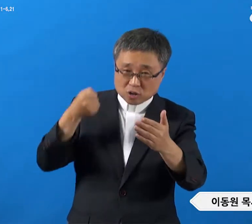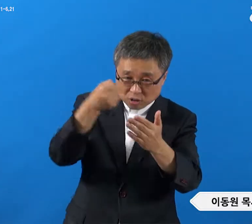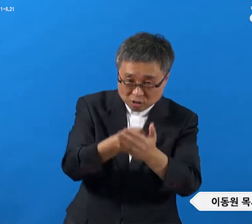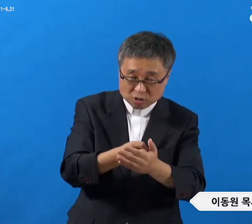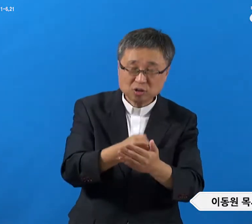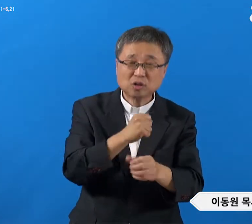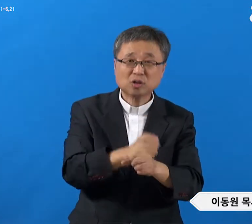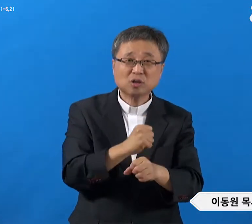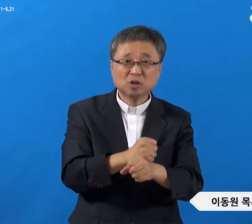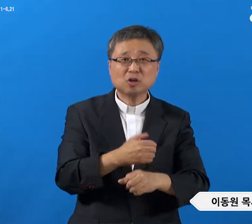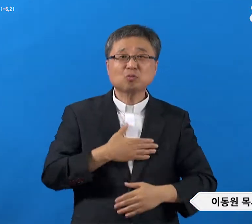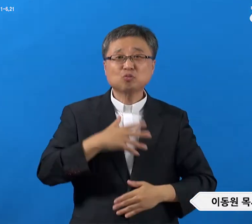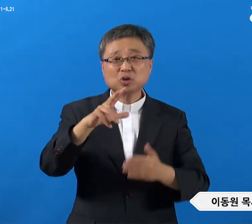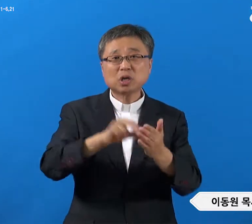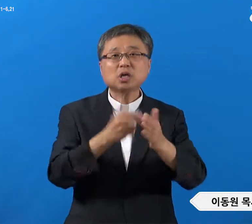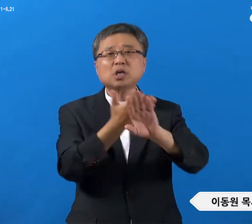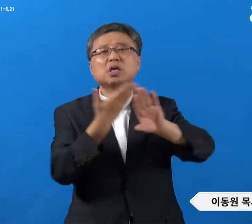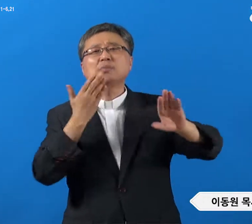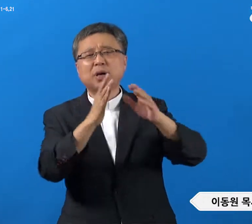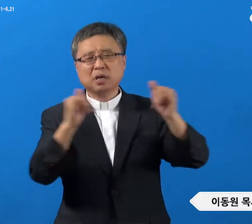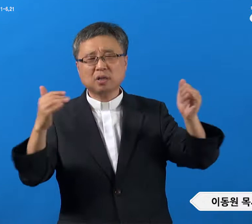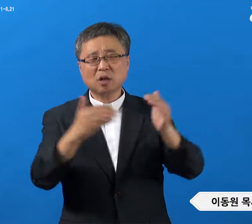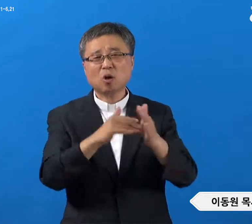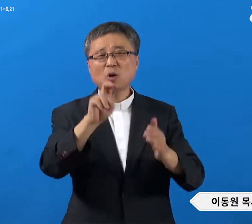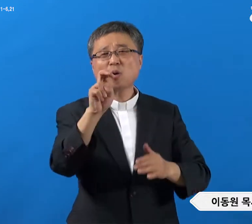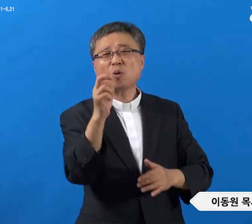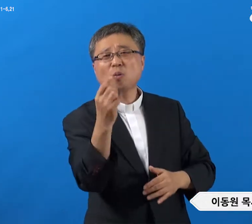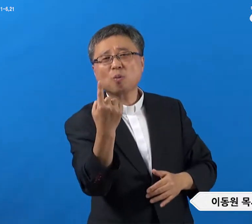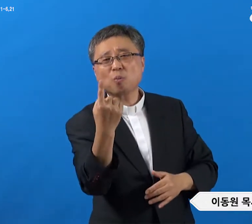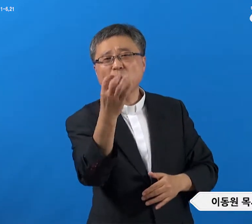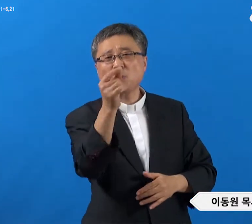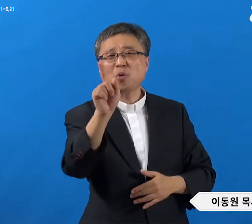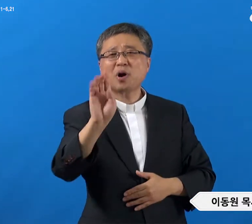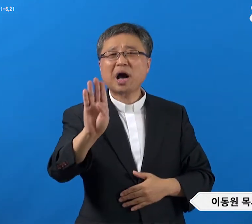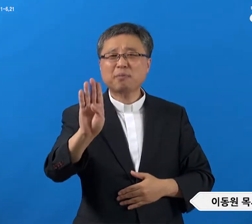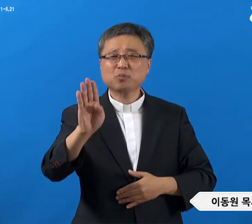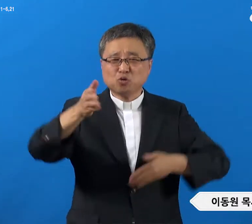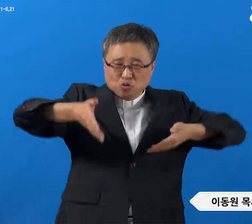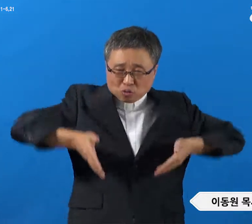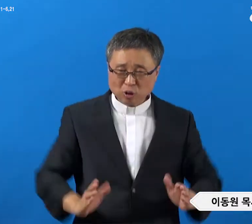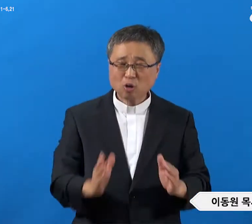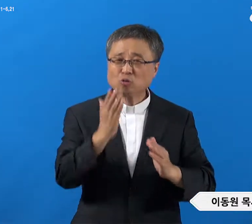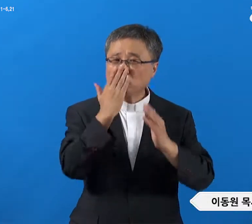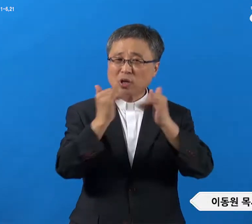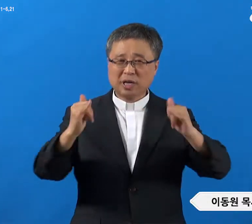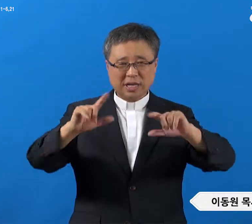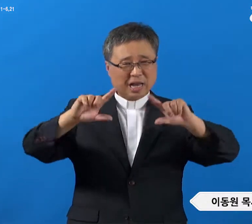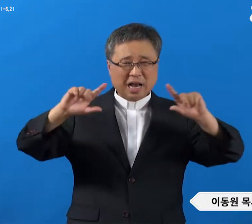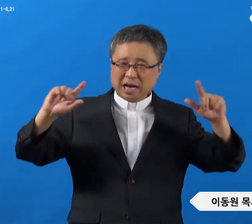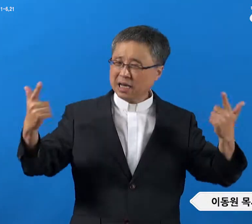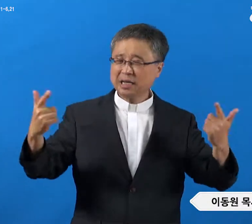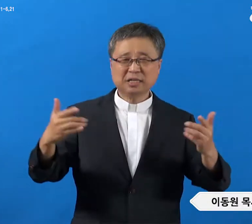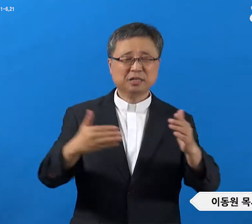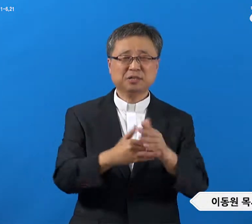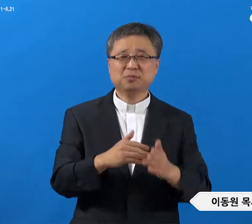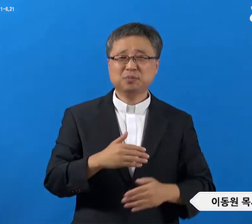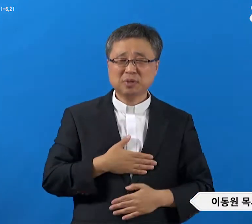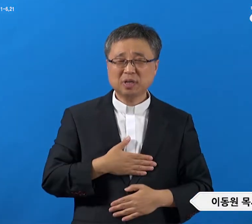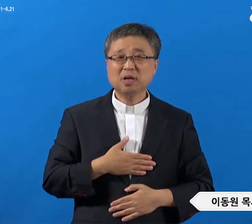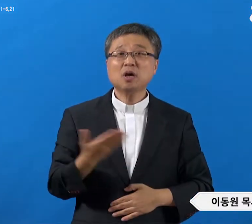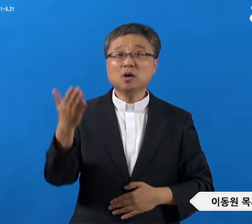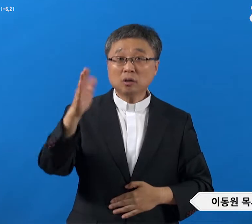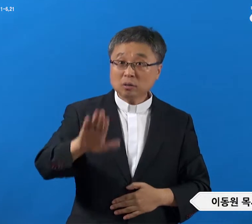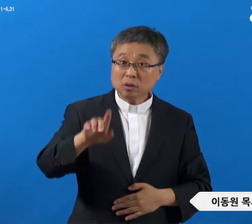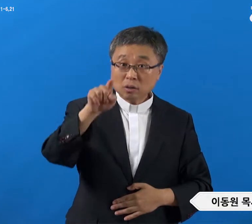그 요소가 뭡니까? 이방인이에요. 모압 출신이에요. 유대인이 아니었단 말이죠. 이방 모압 출신이었어요.